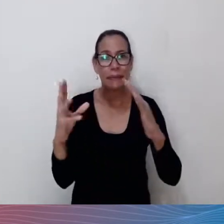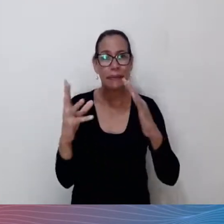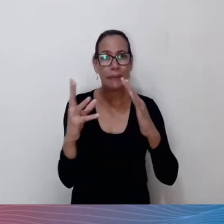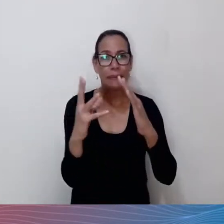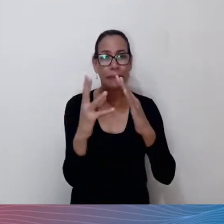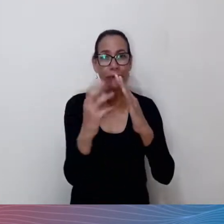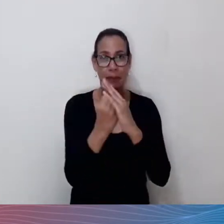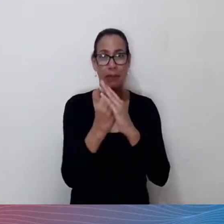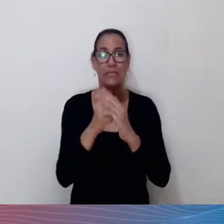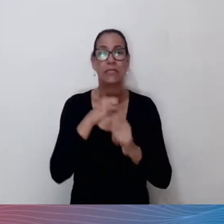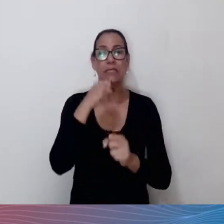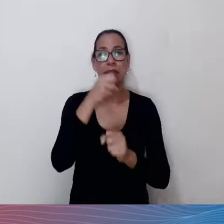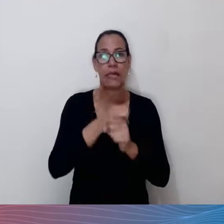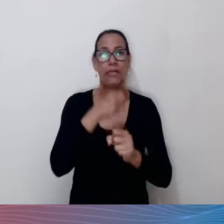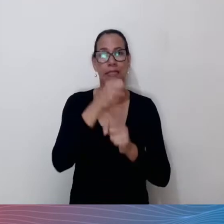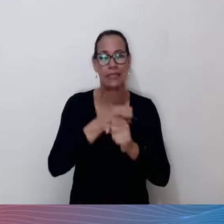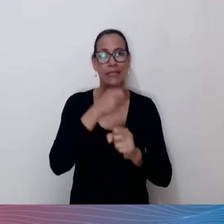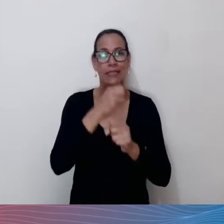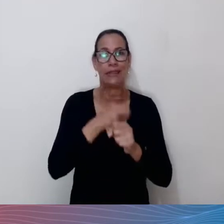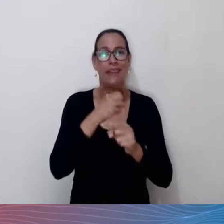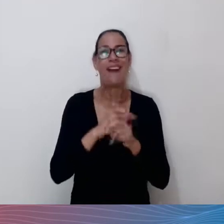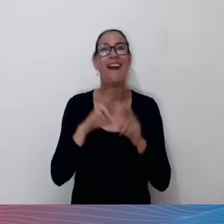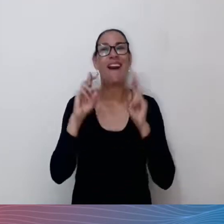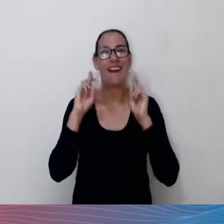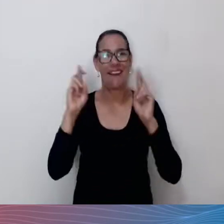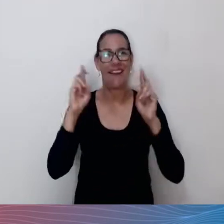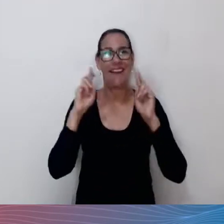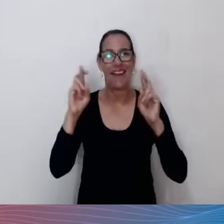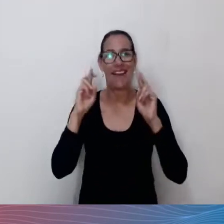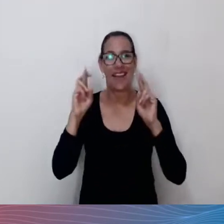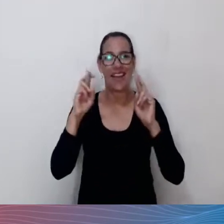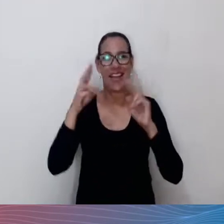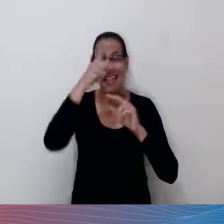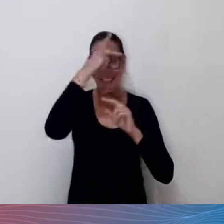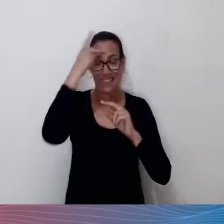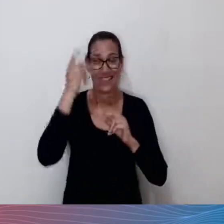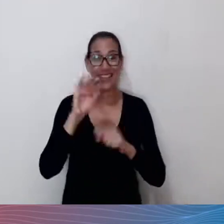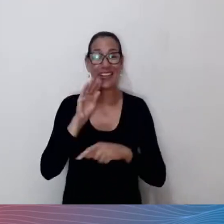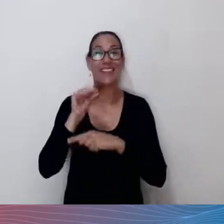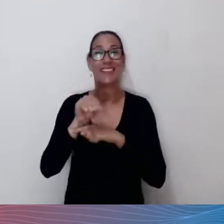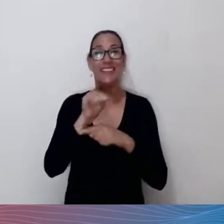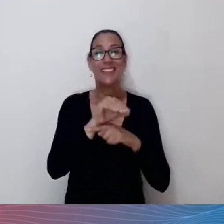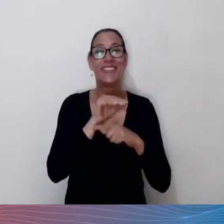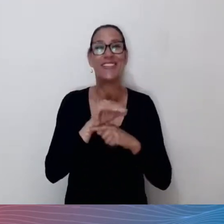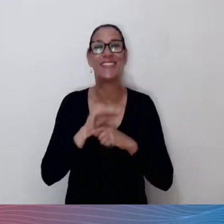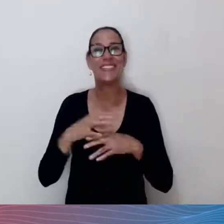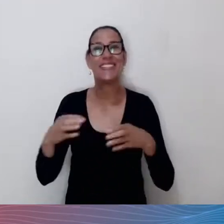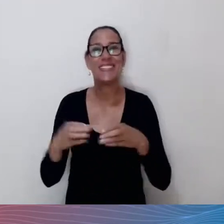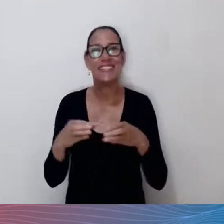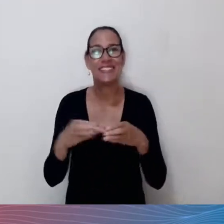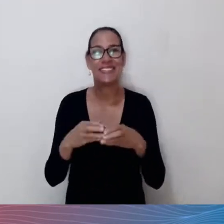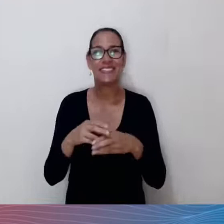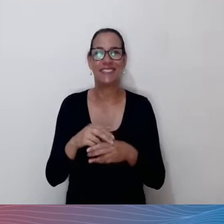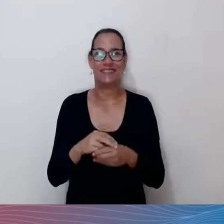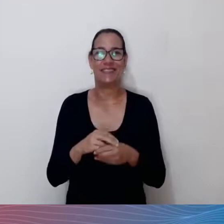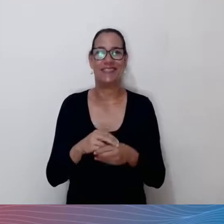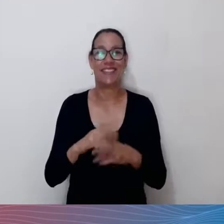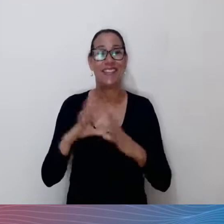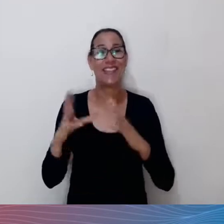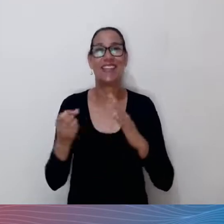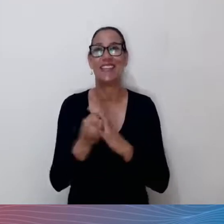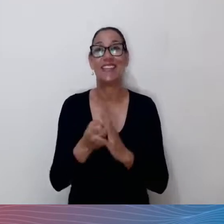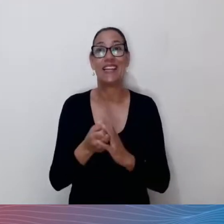das pessoas que nós estamos ajudando nas igrejas, pelas redes de cuidado, também serão vencedores juntamente